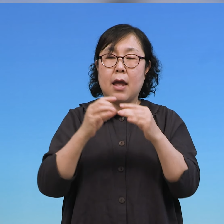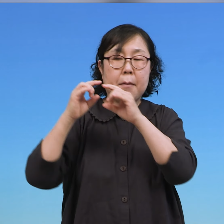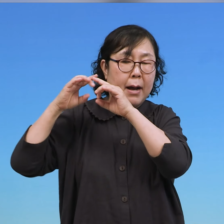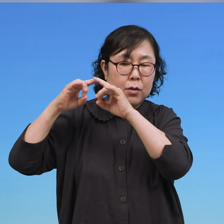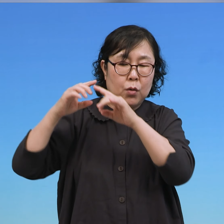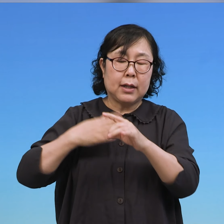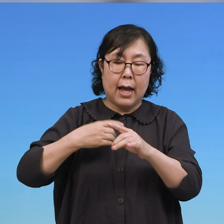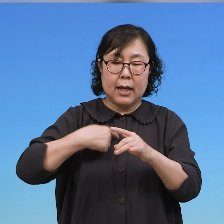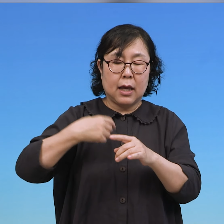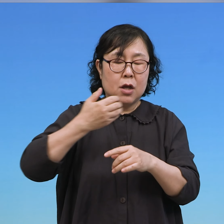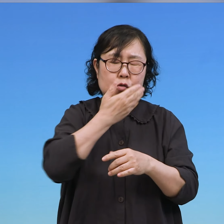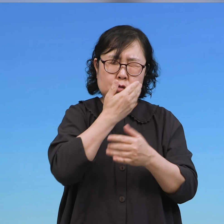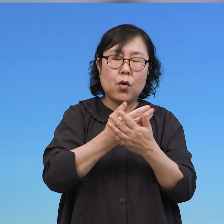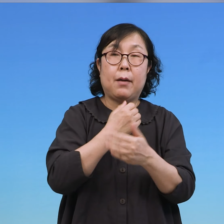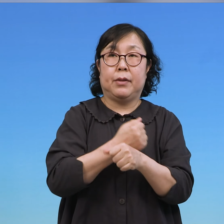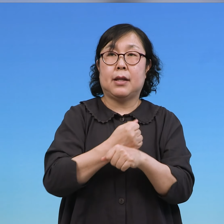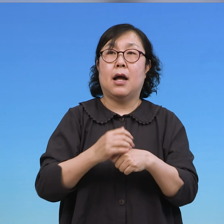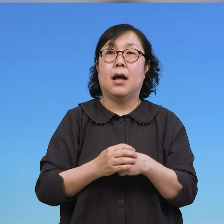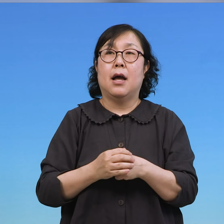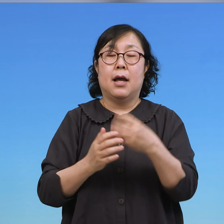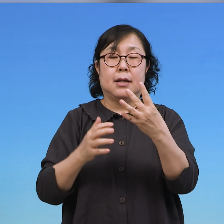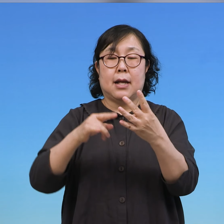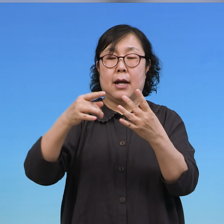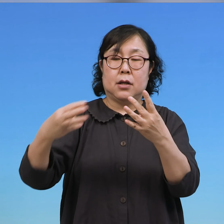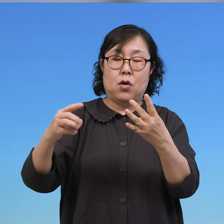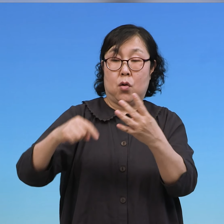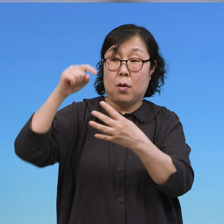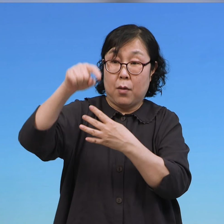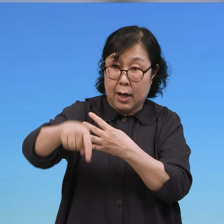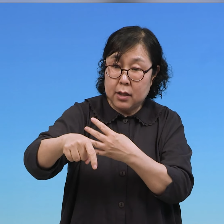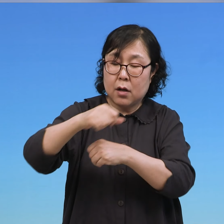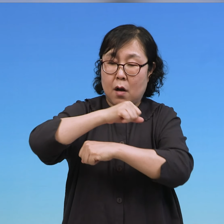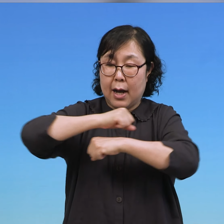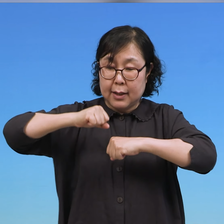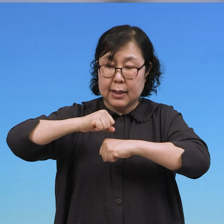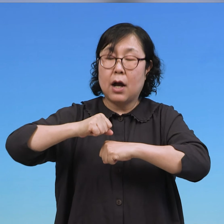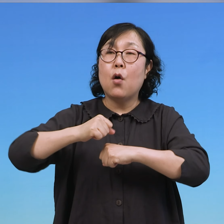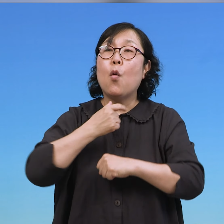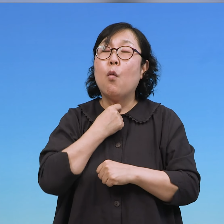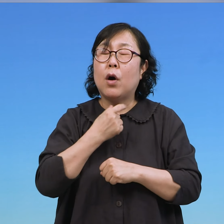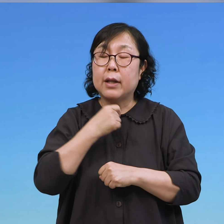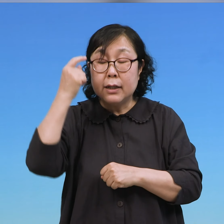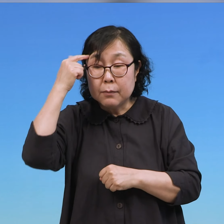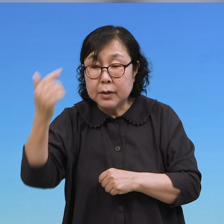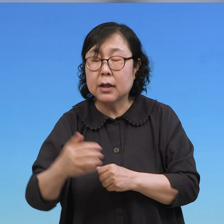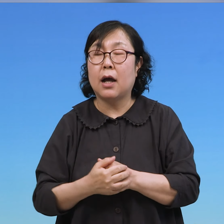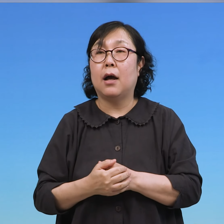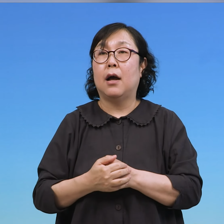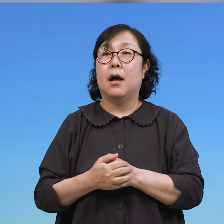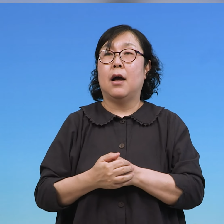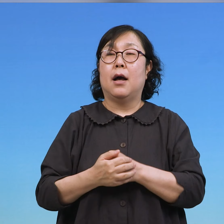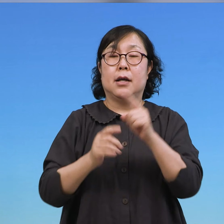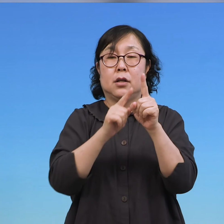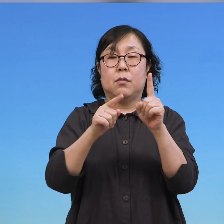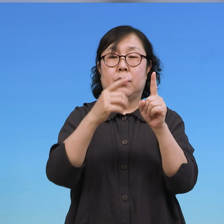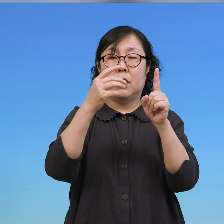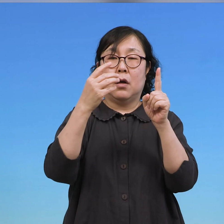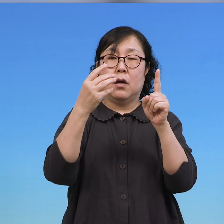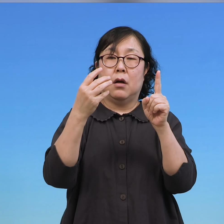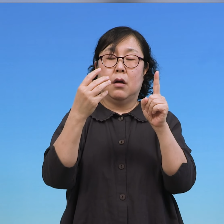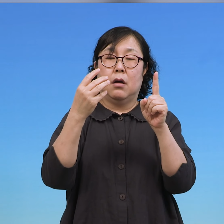중요한 메시지예요. 여러분, 4절로의 참 사명을 향한 확장을 원하십니까? 오늘 1절부터 3절의